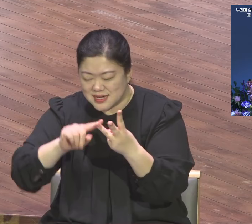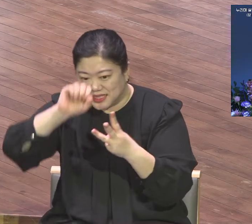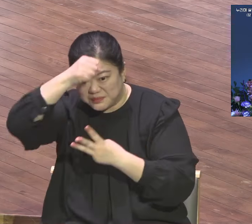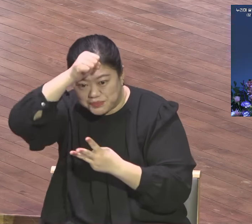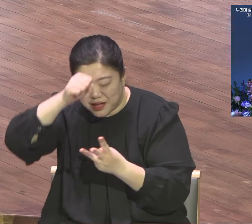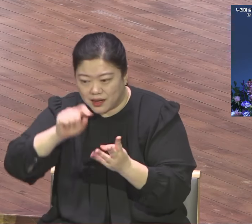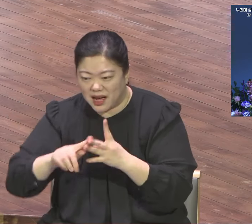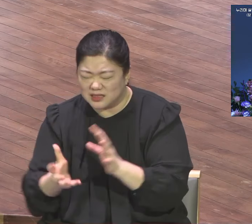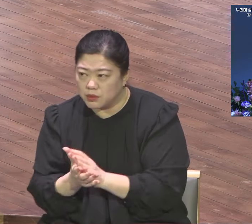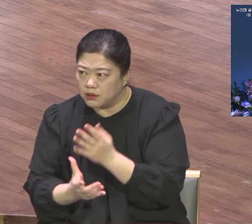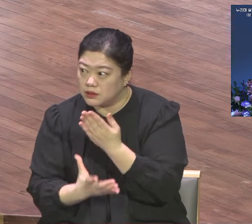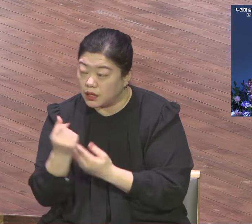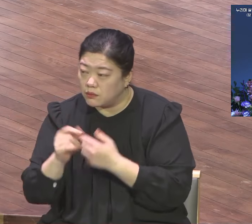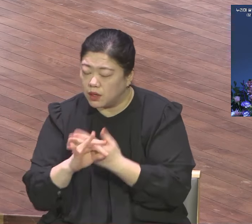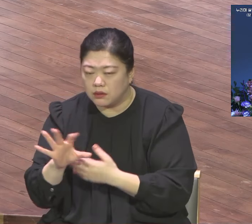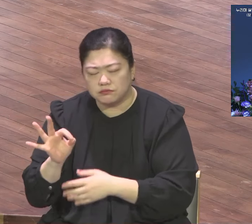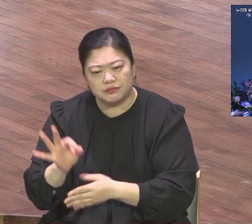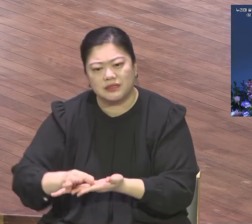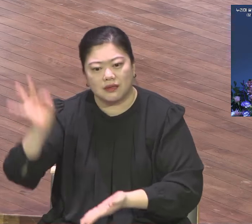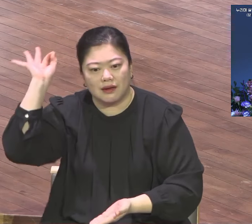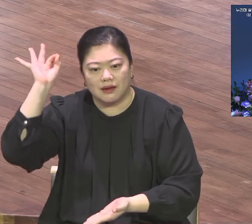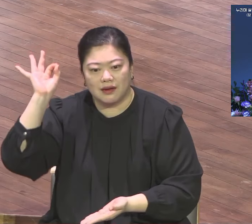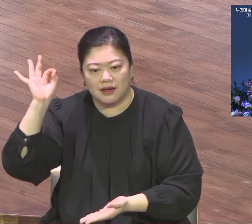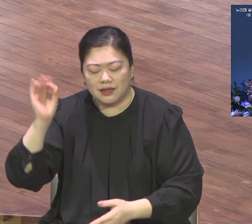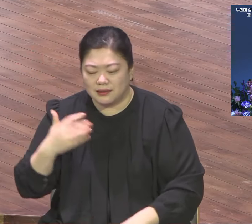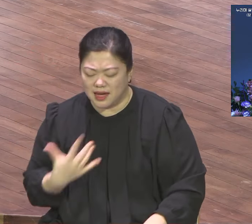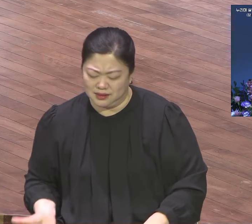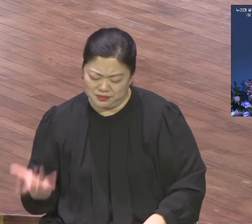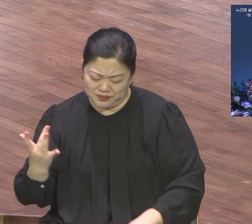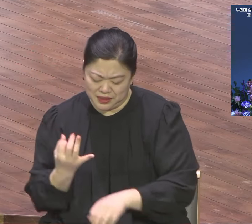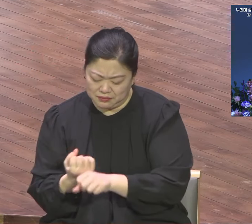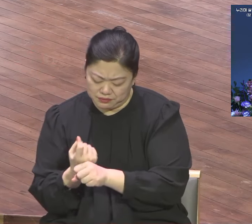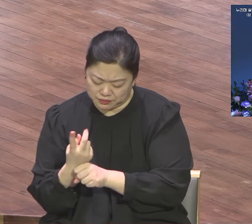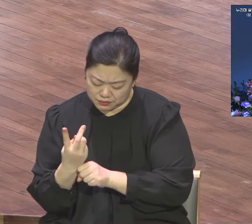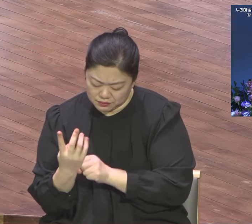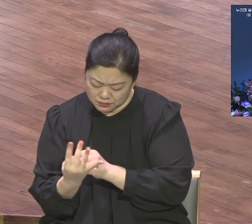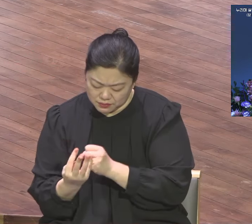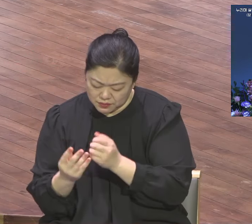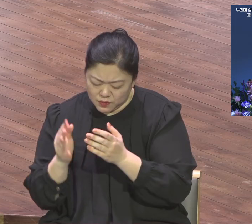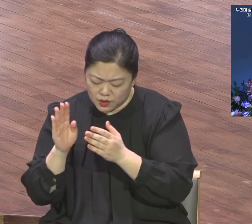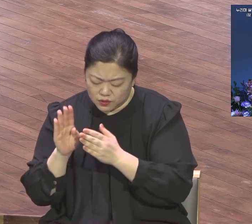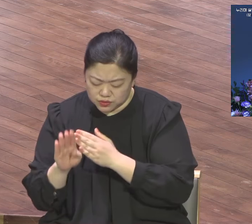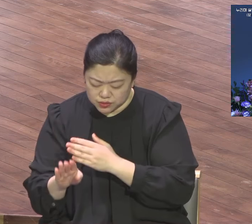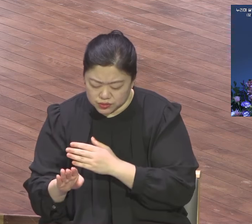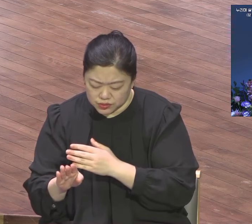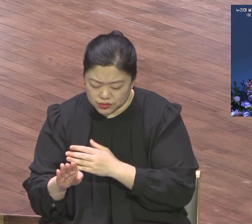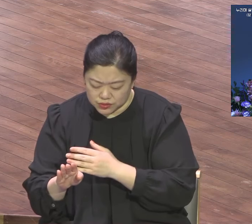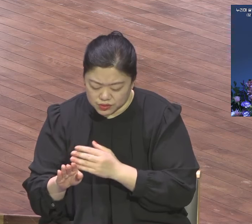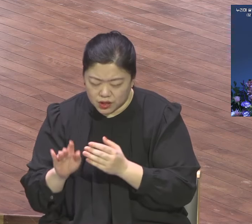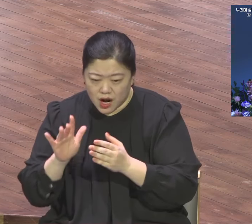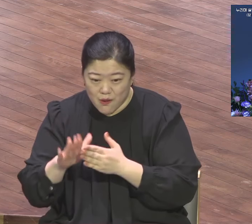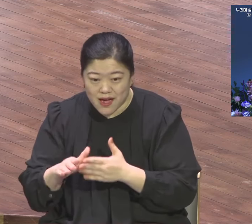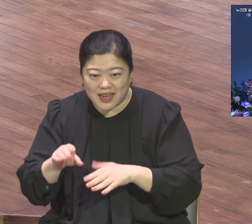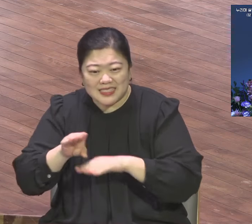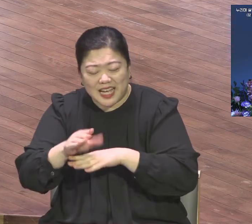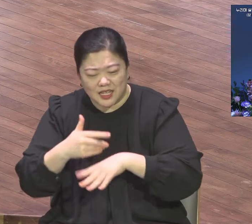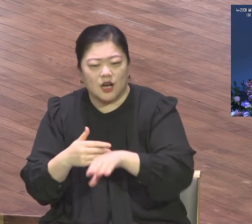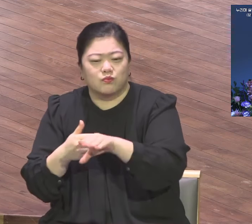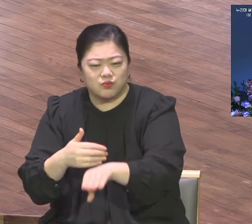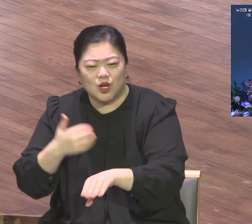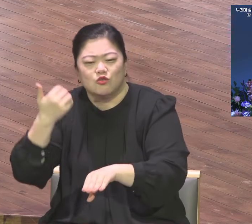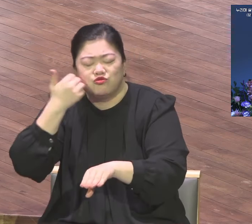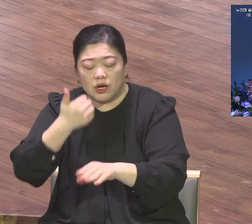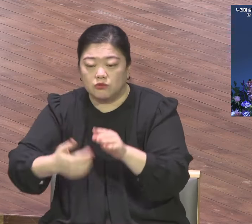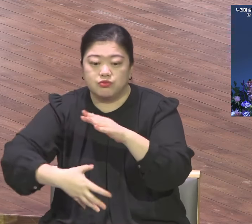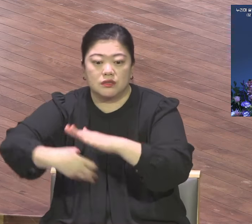볼링 훔쳐간 도둑이 많아. 야 어떻게 내 볼링을 차에 넣는데 훔쳐갔지. 또 샀지 뭐, 또 사서 또